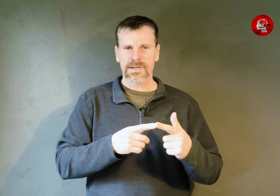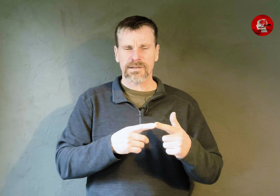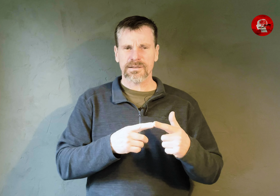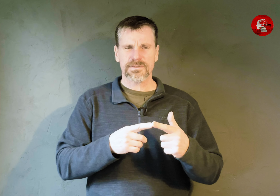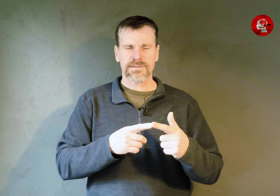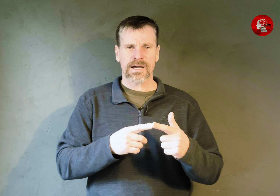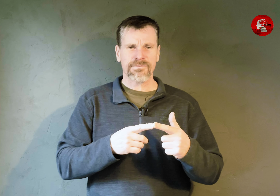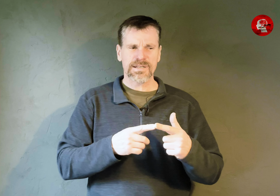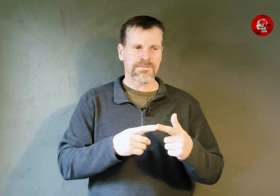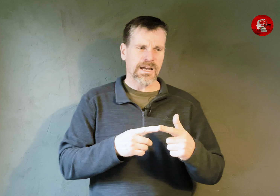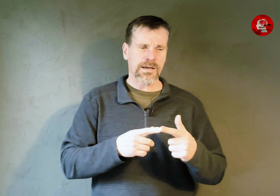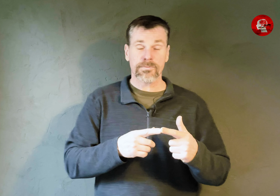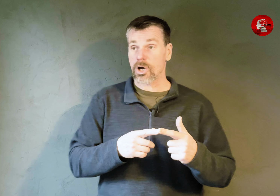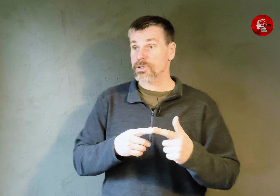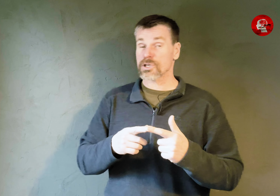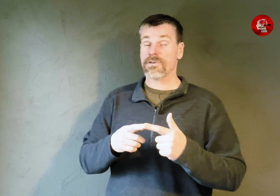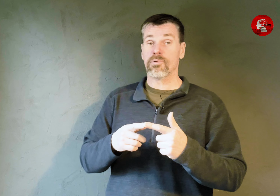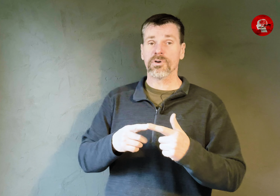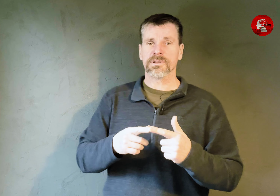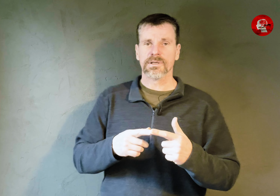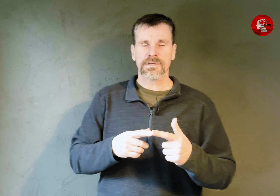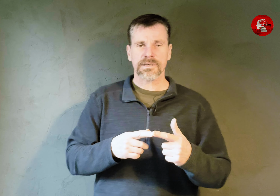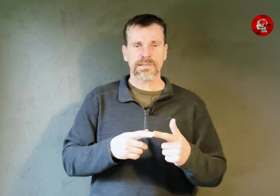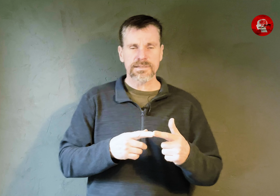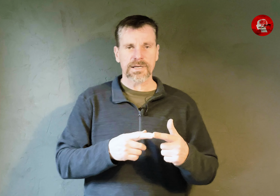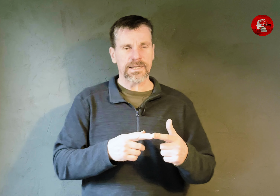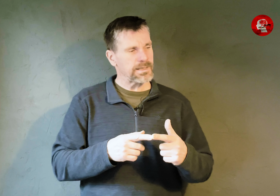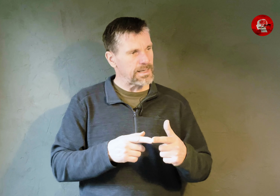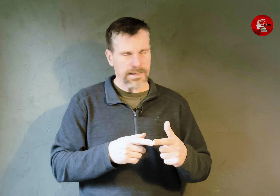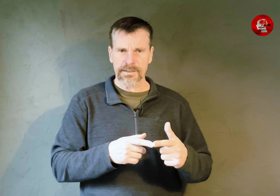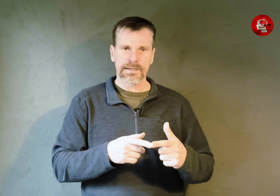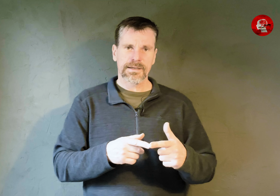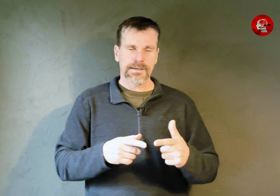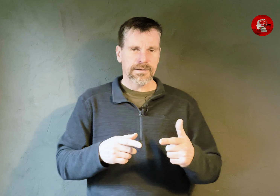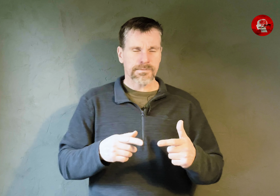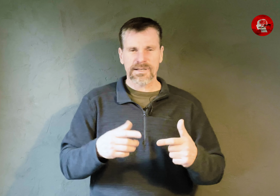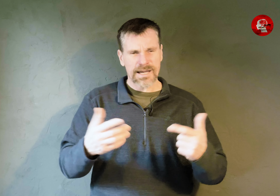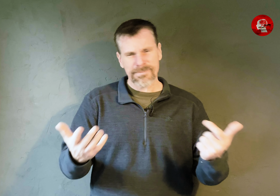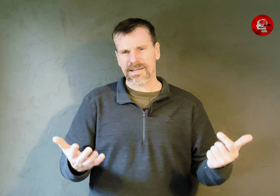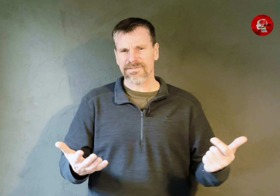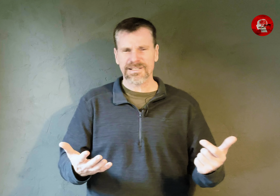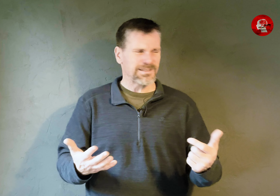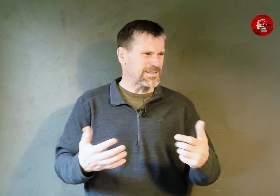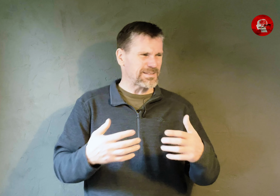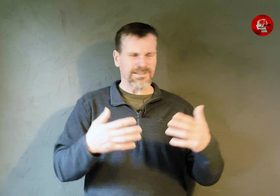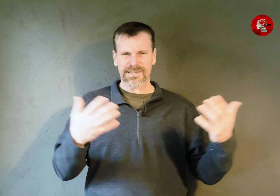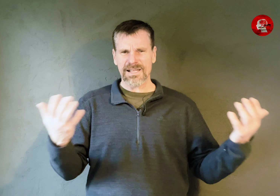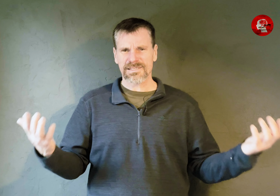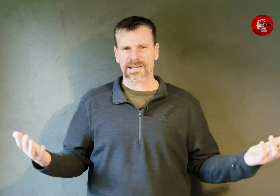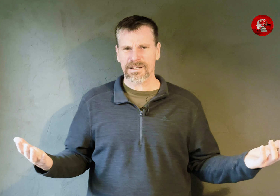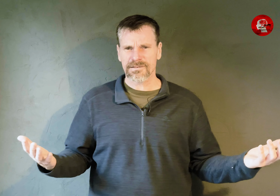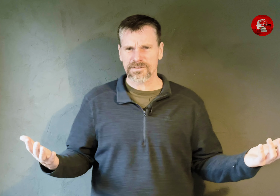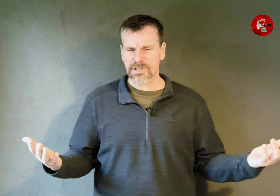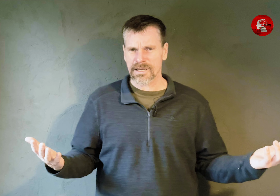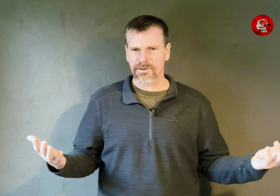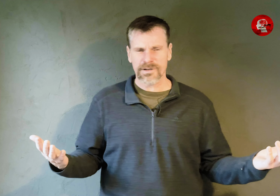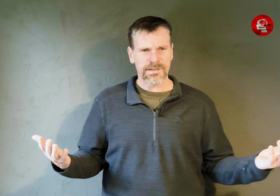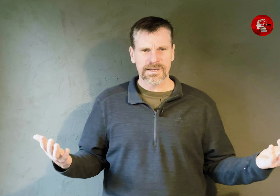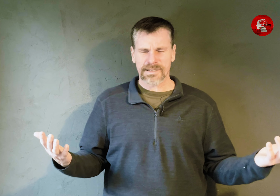zu sagen wenn jetzt wieder einer kommt das ist ja verboten dann den zu erklären ich meine die haben anwälte das geld ist ja keine keine rolle der